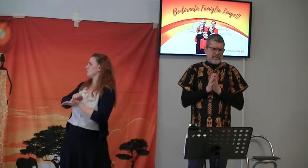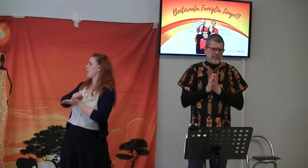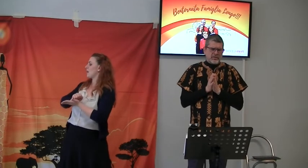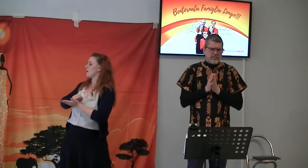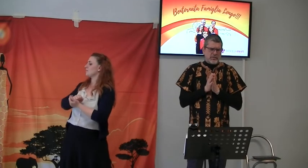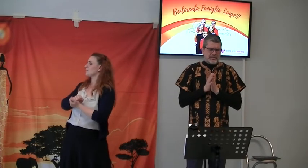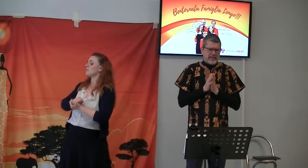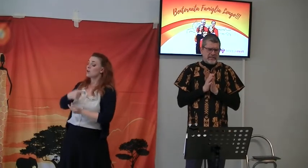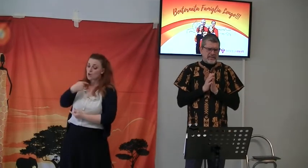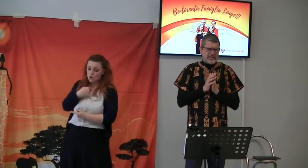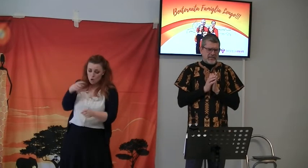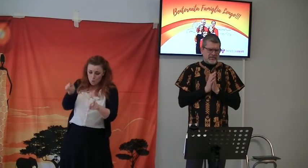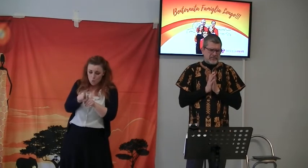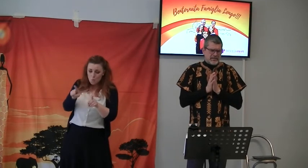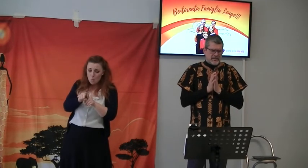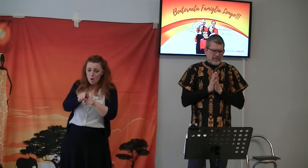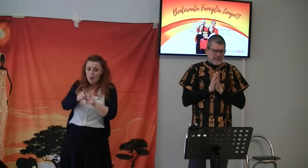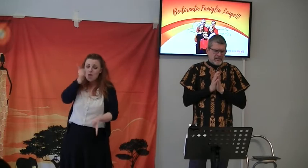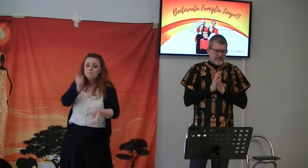stessa cosa che ha fatto il popolo di Israele nel deserto,